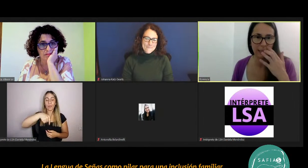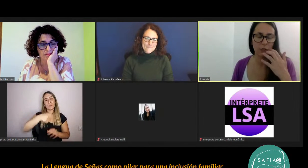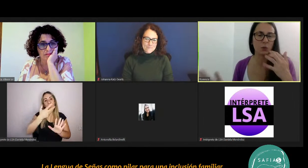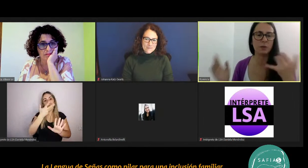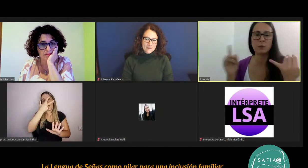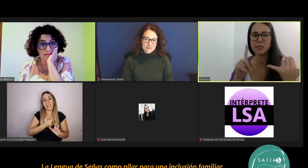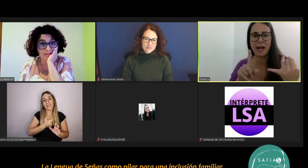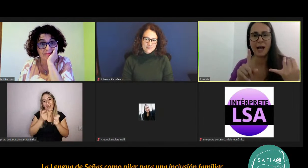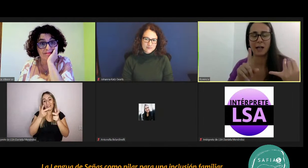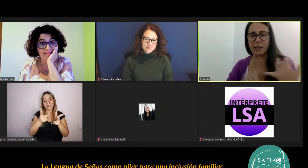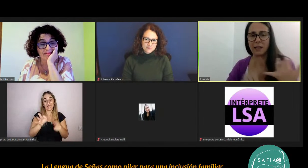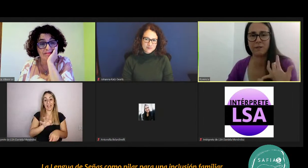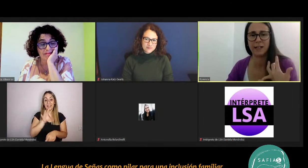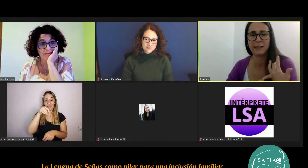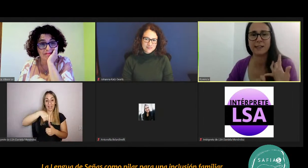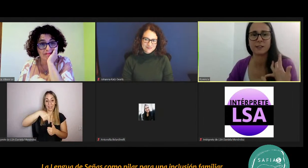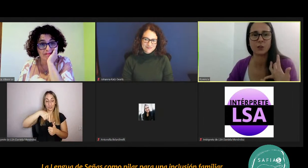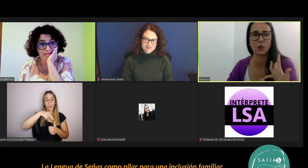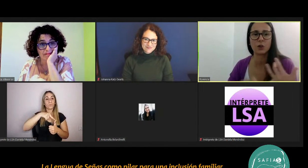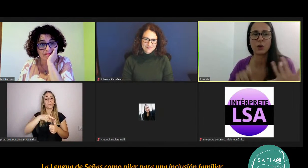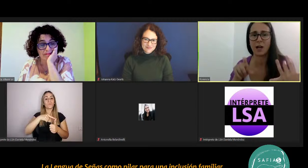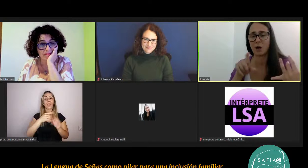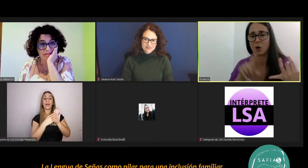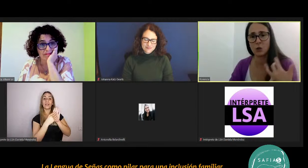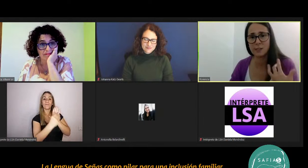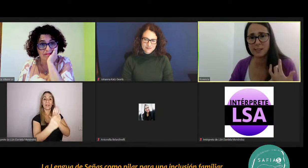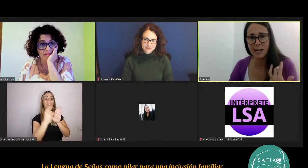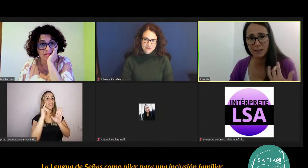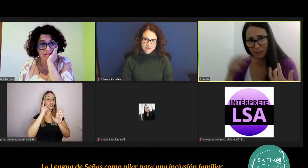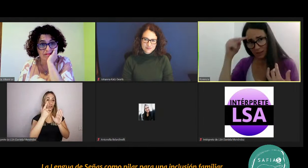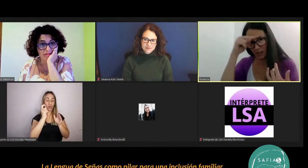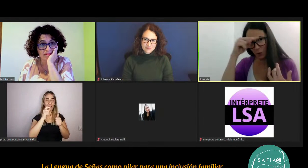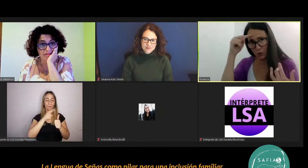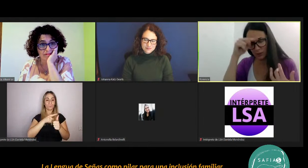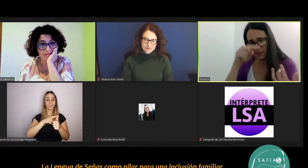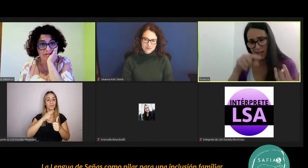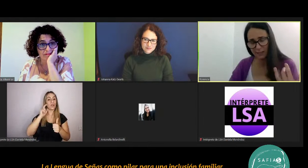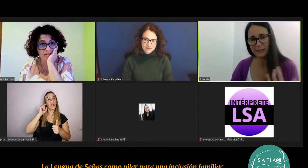Leti. Tuvimos de referente de sordo a Gonza,